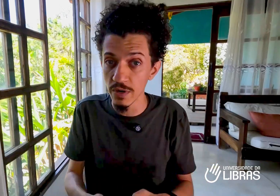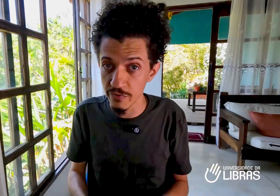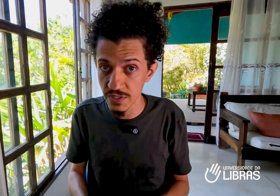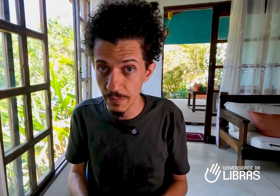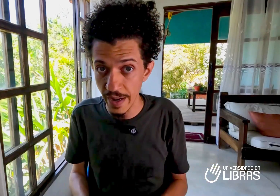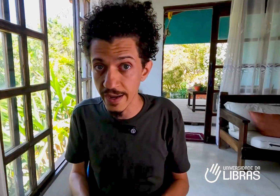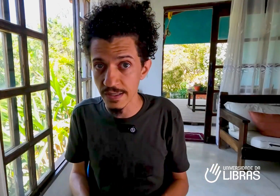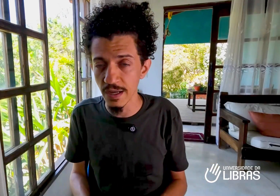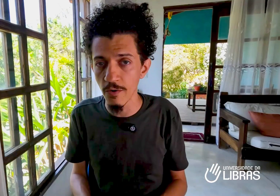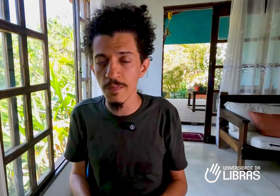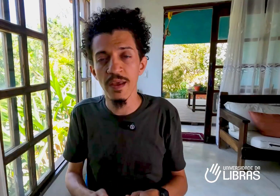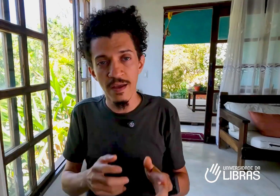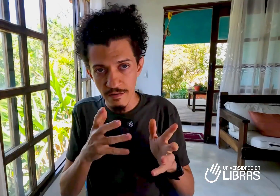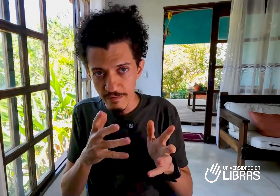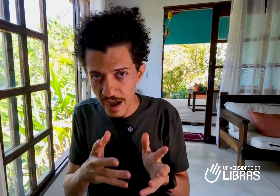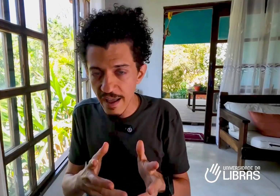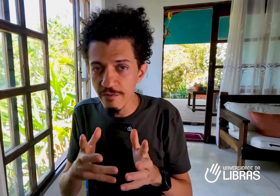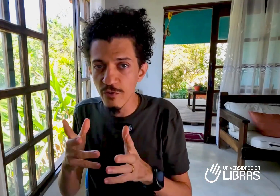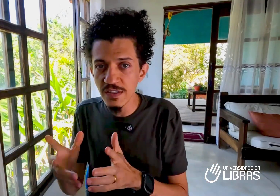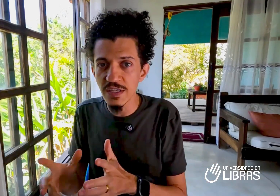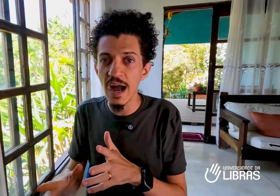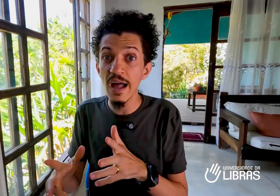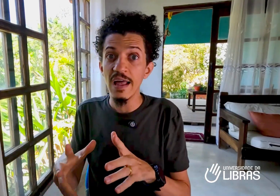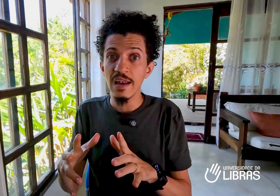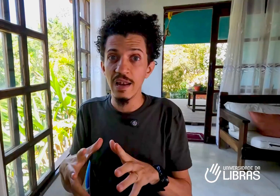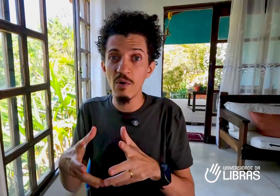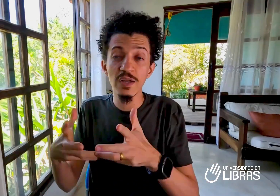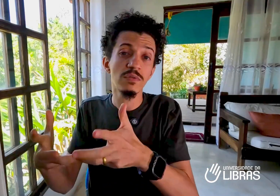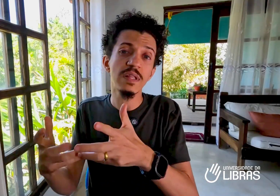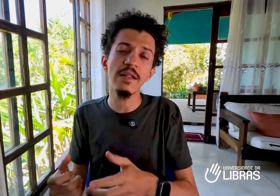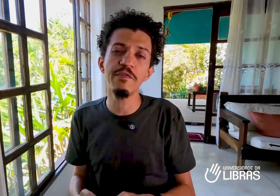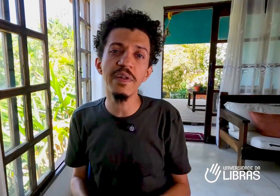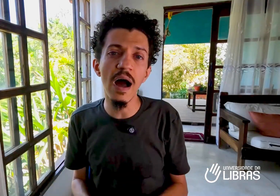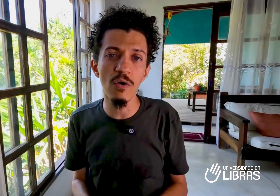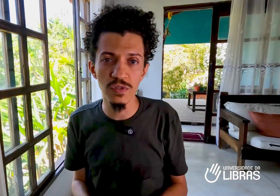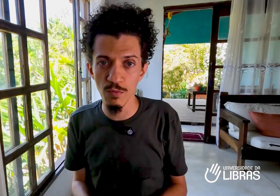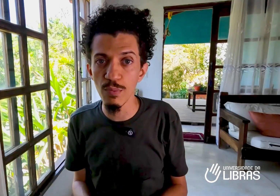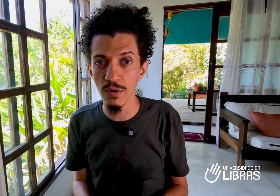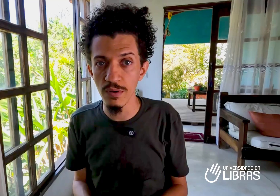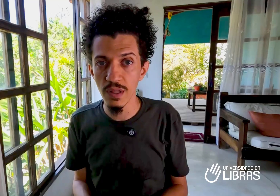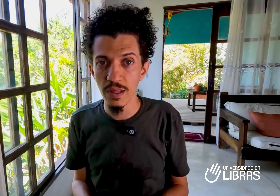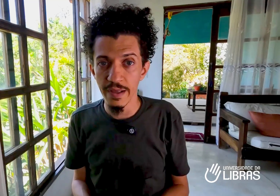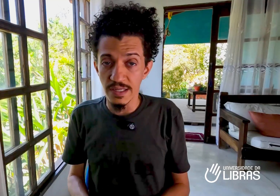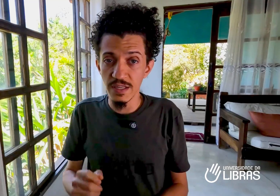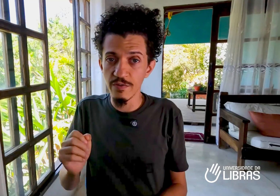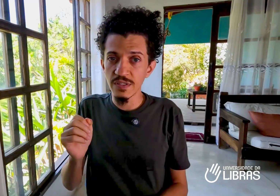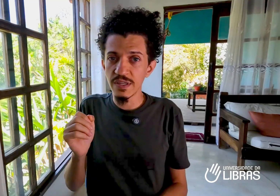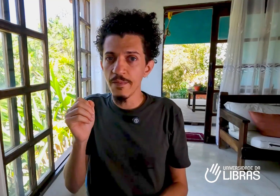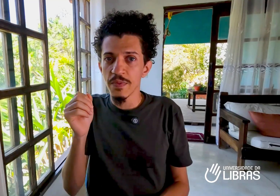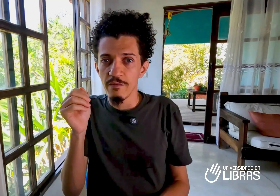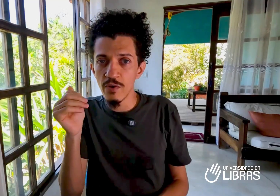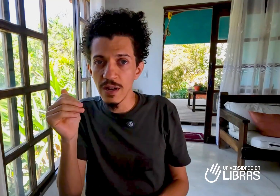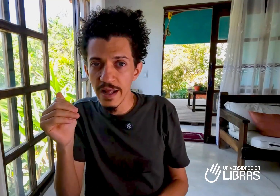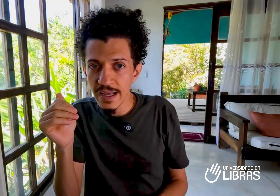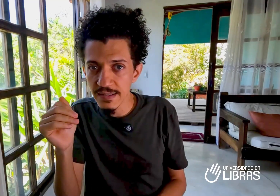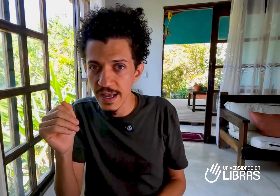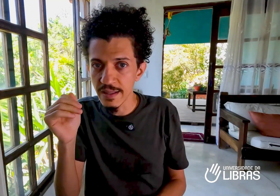você pré-aqueceu, vai influenciar no resultado final do seu bolo. Se você viu ali na receita,